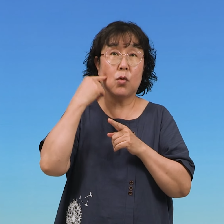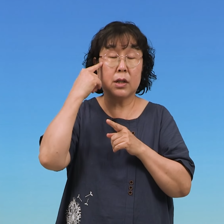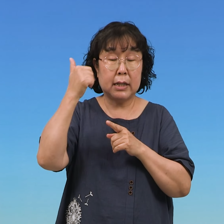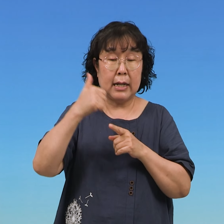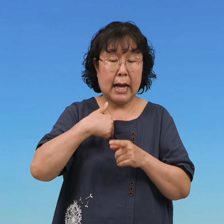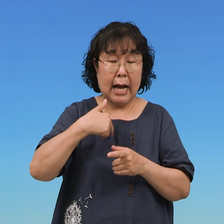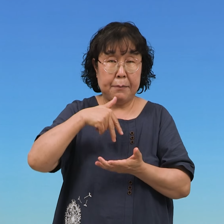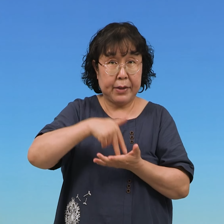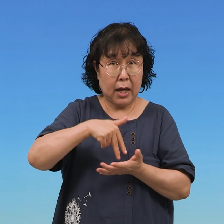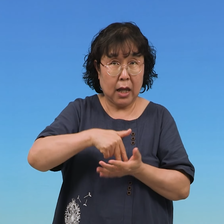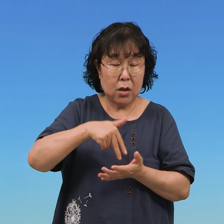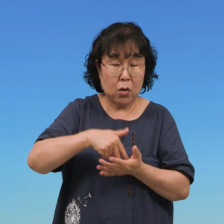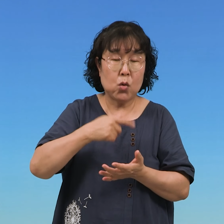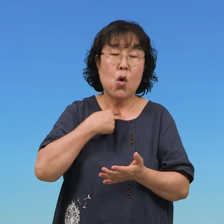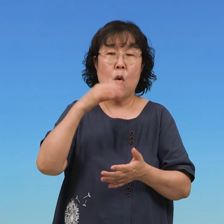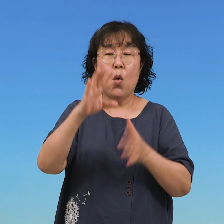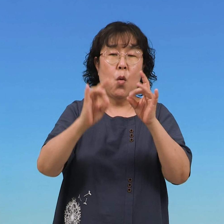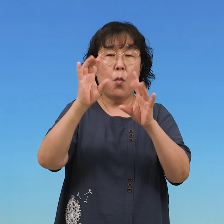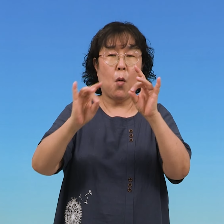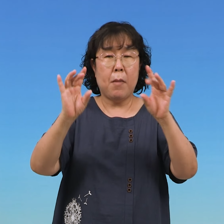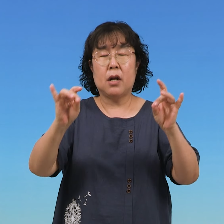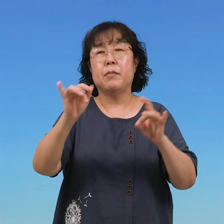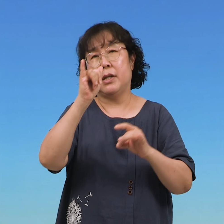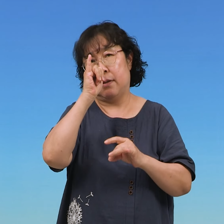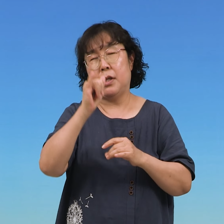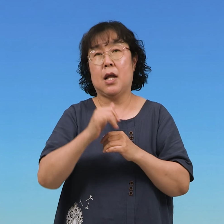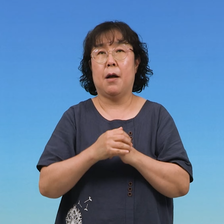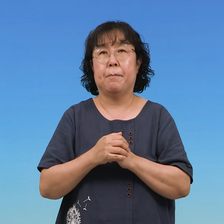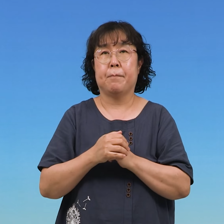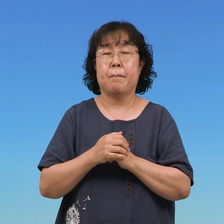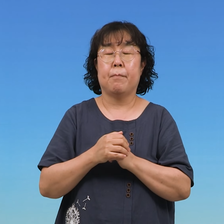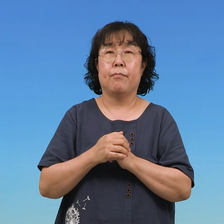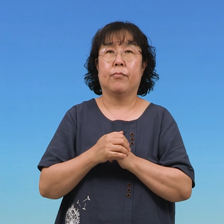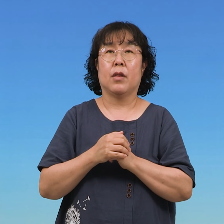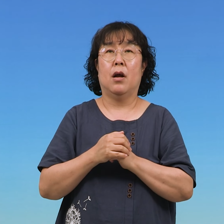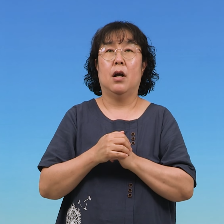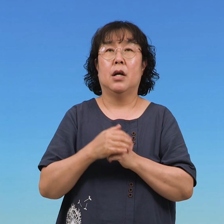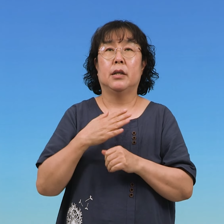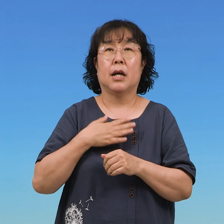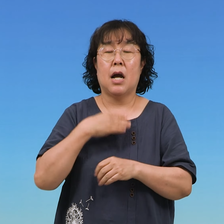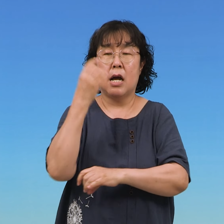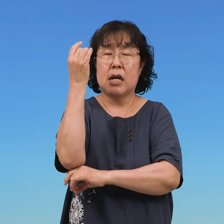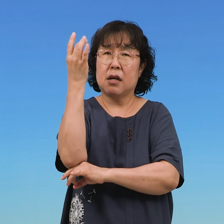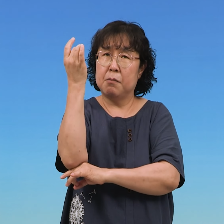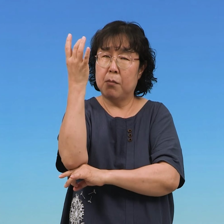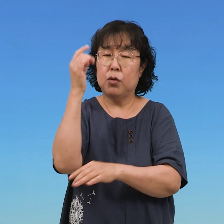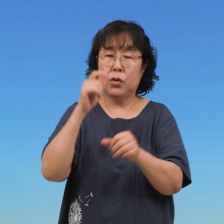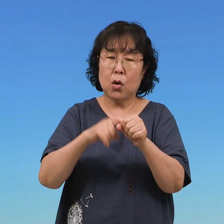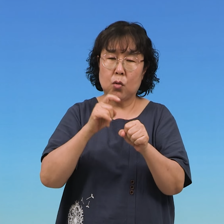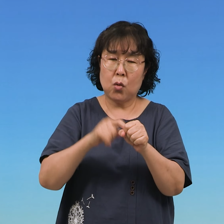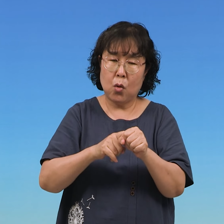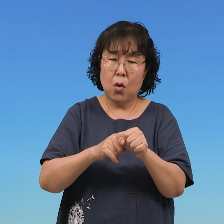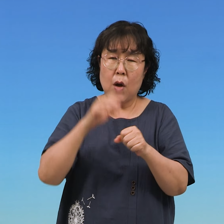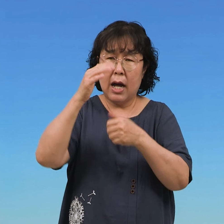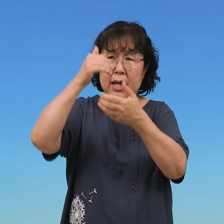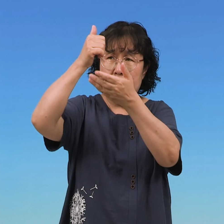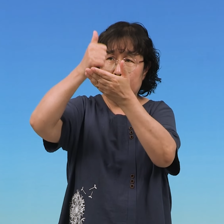목회자로서 하루하루 너무 행복하게 살아가는 저지만 순간순간 근원적으로 제게 목마름이